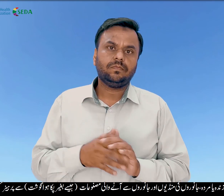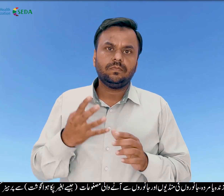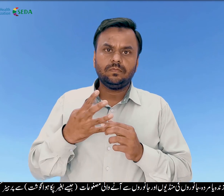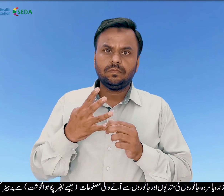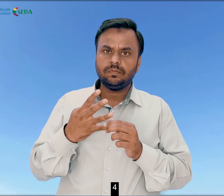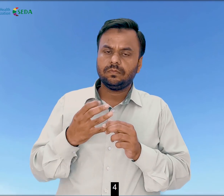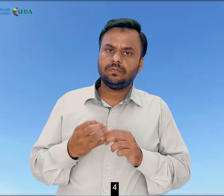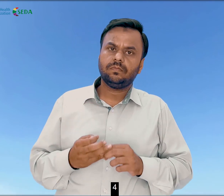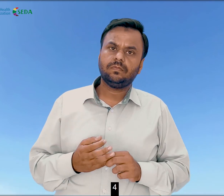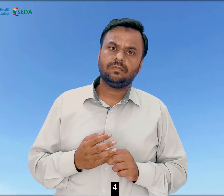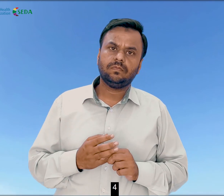نمبر 4،